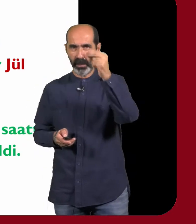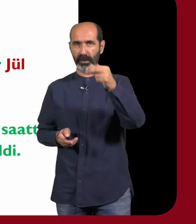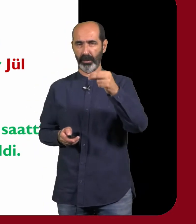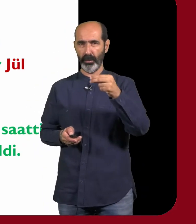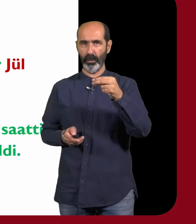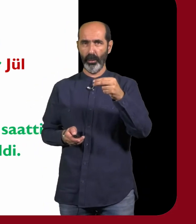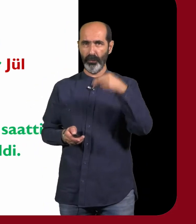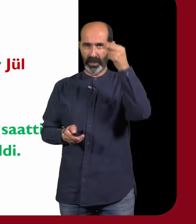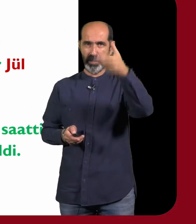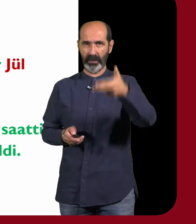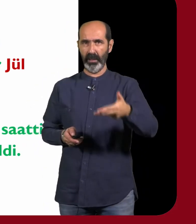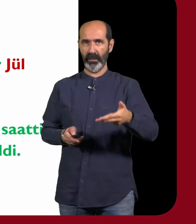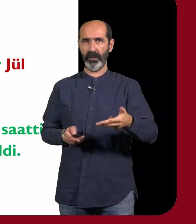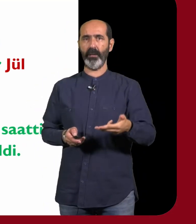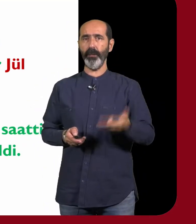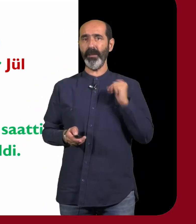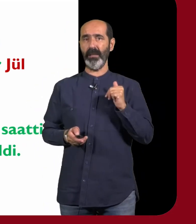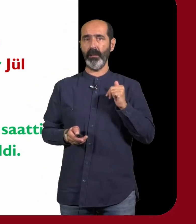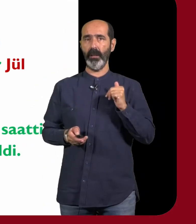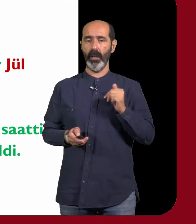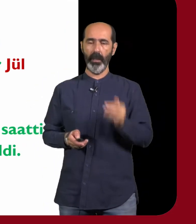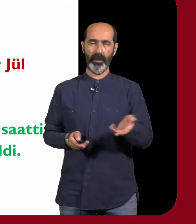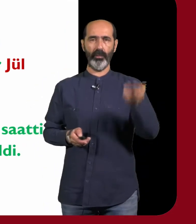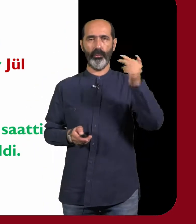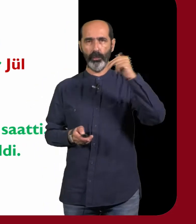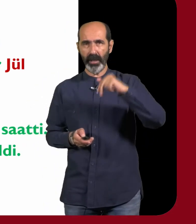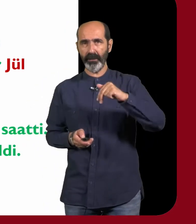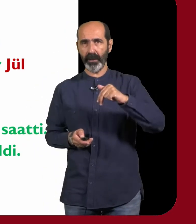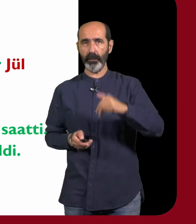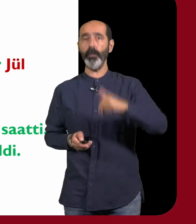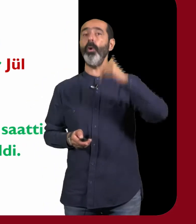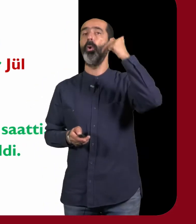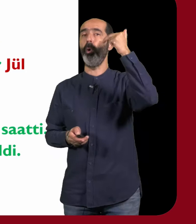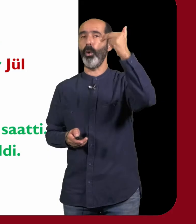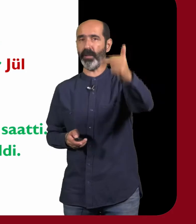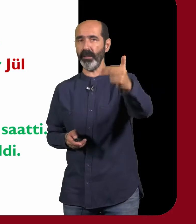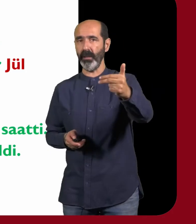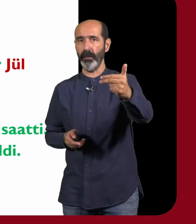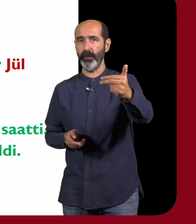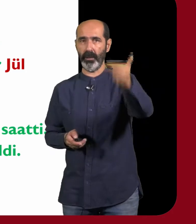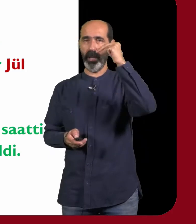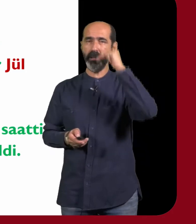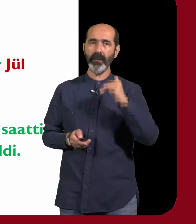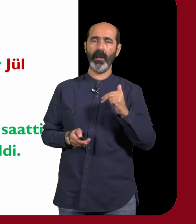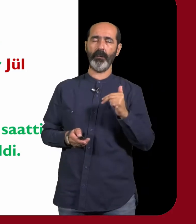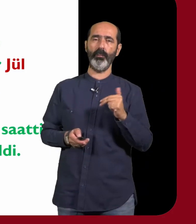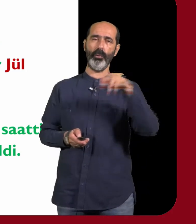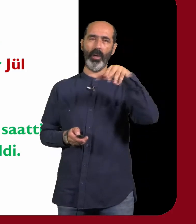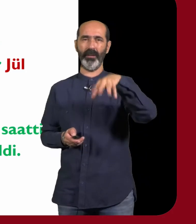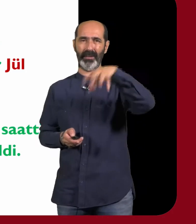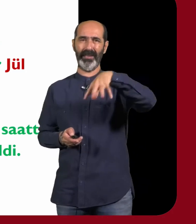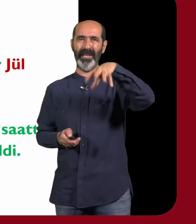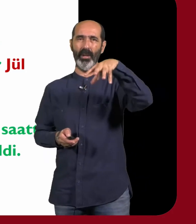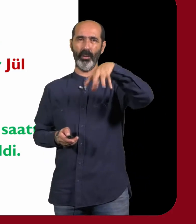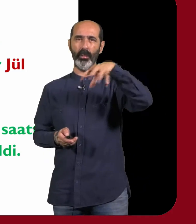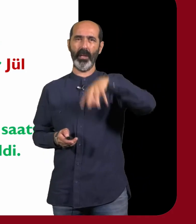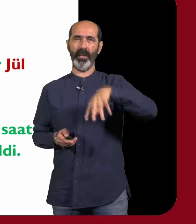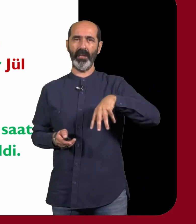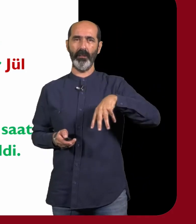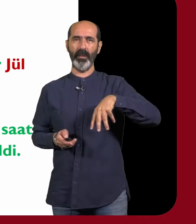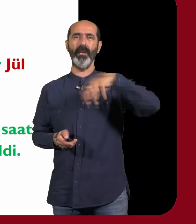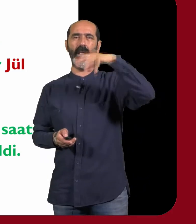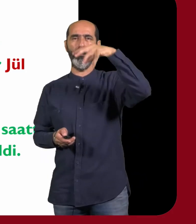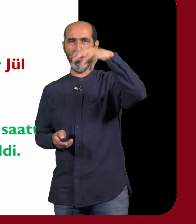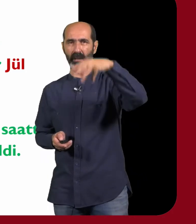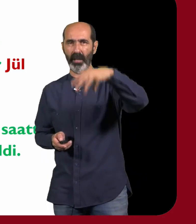getirdiği ilk özellikli takvim değil Peki Jülyen takvimi Koda değil Peki hangi takvim şu andaki